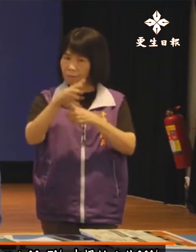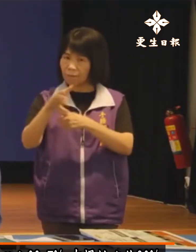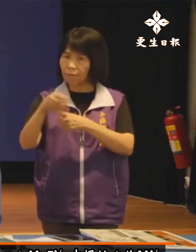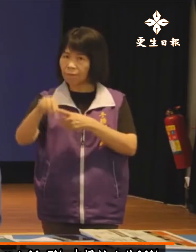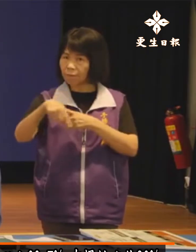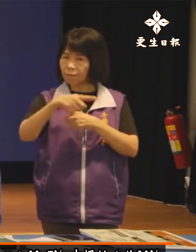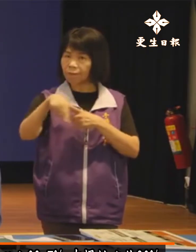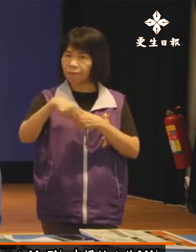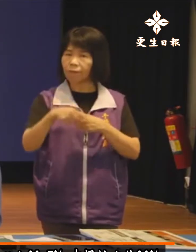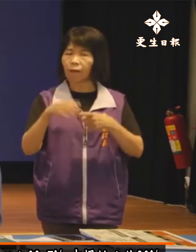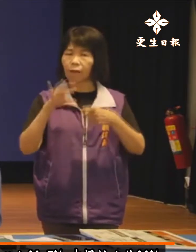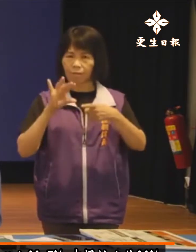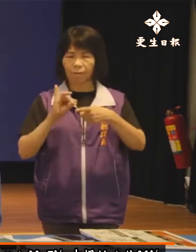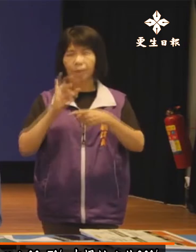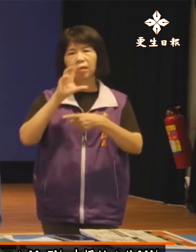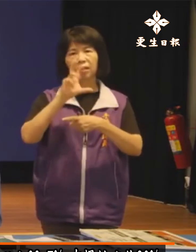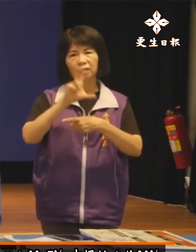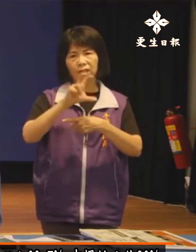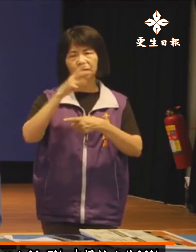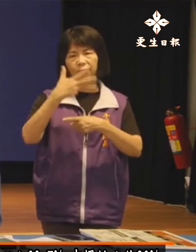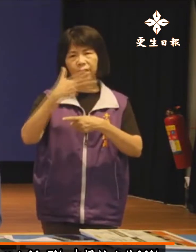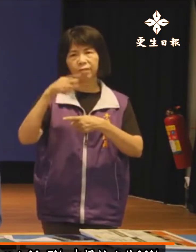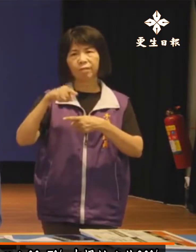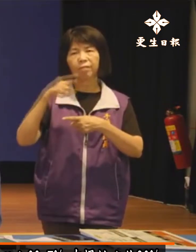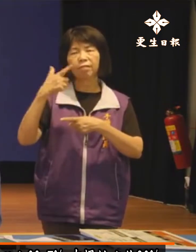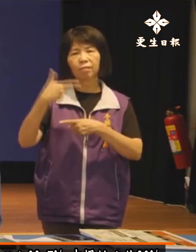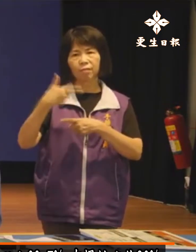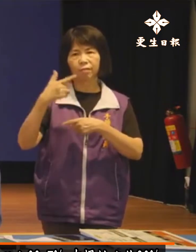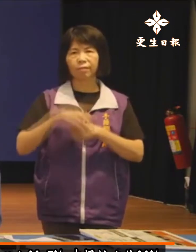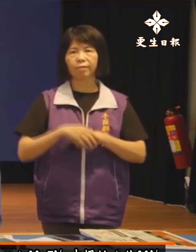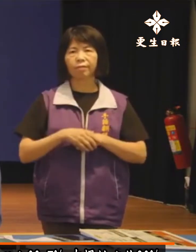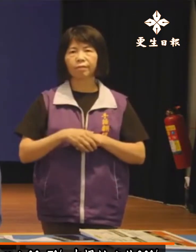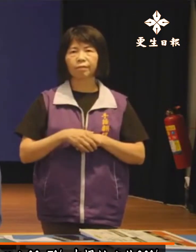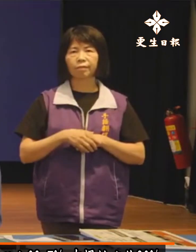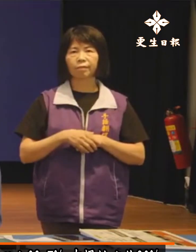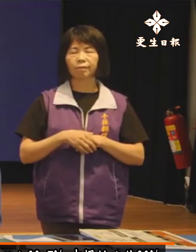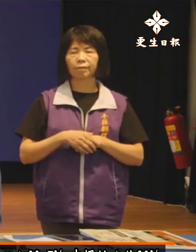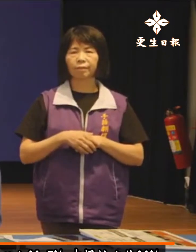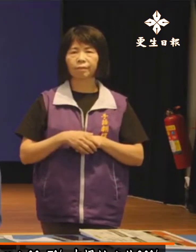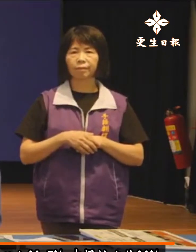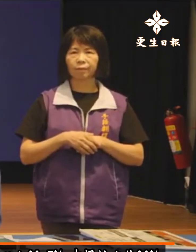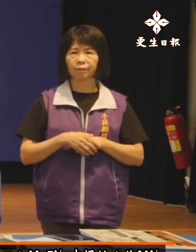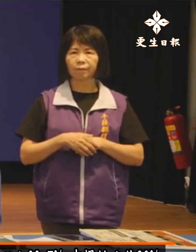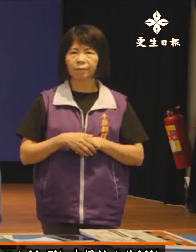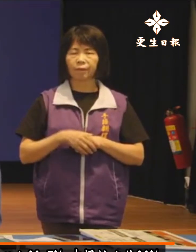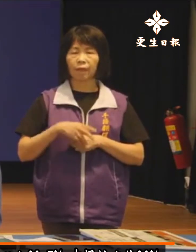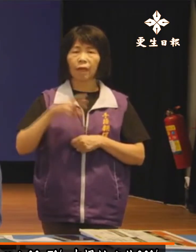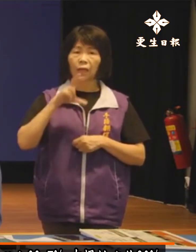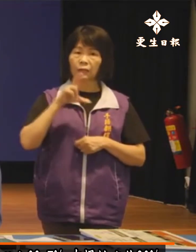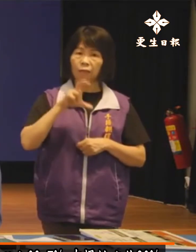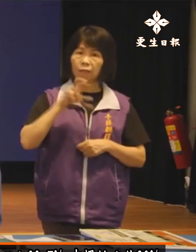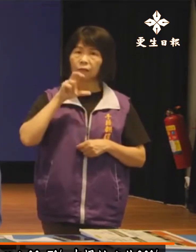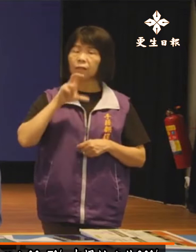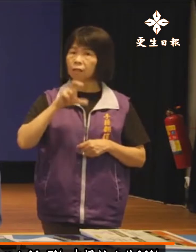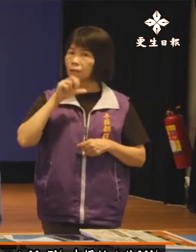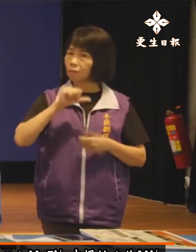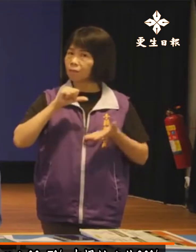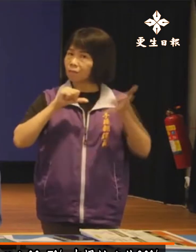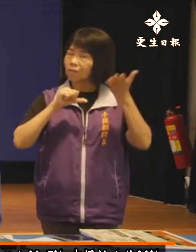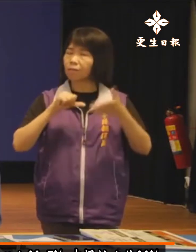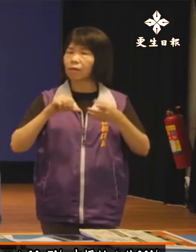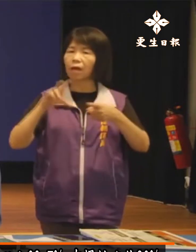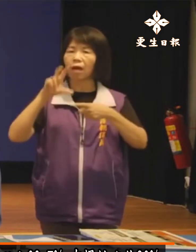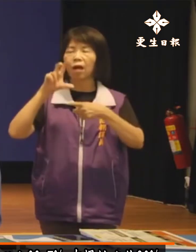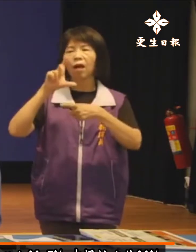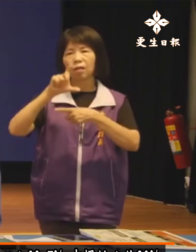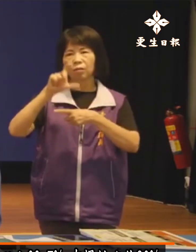个案中65岁以上的长者占了 78.6%， 占了 78.6%， 那75岁